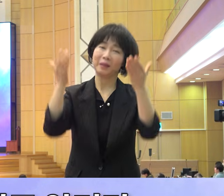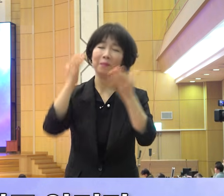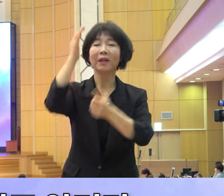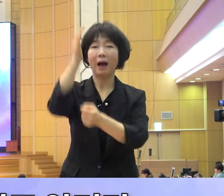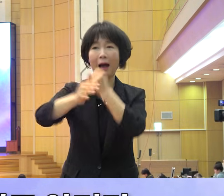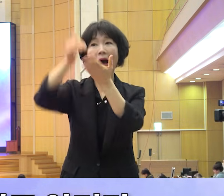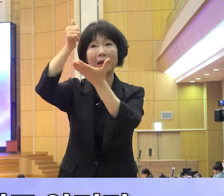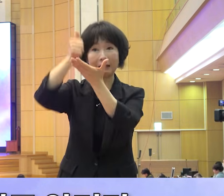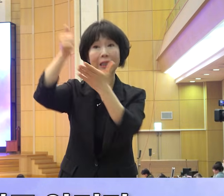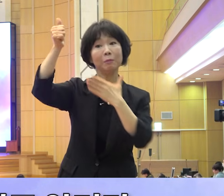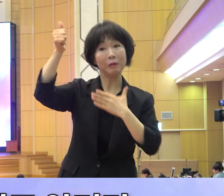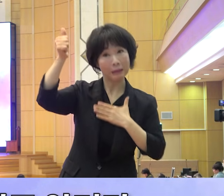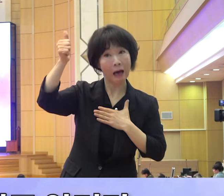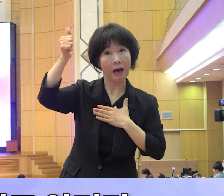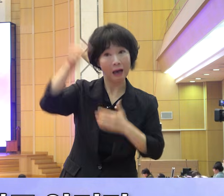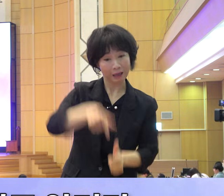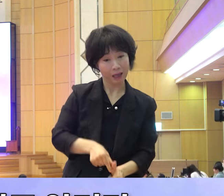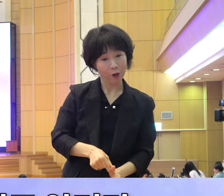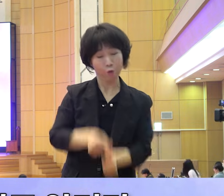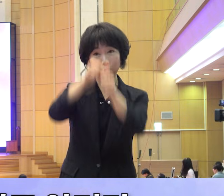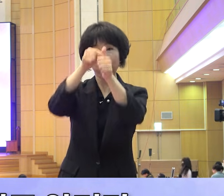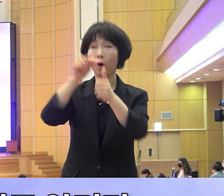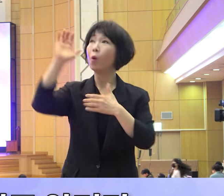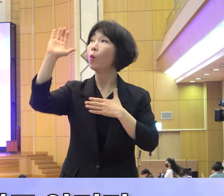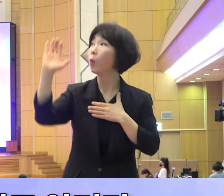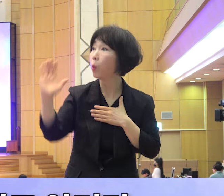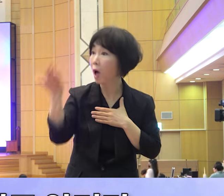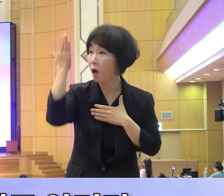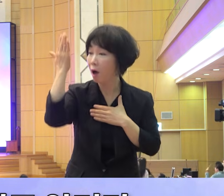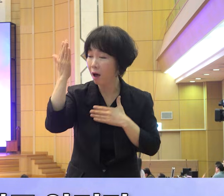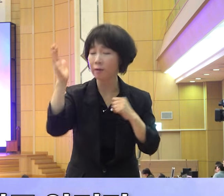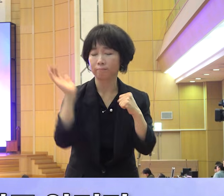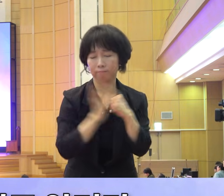구속받았네. 하나님은 나의 구원